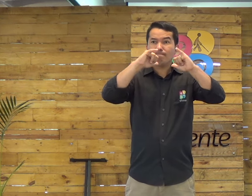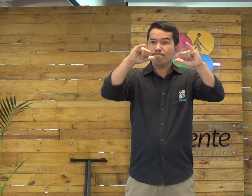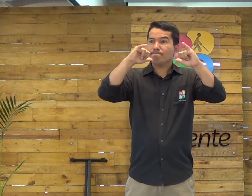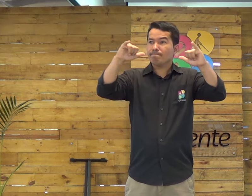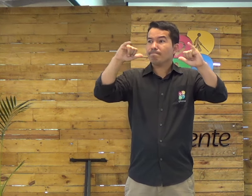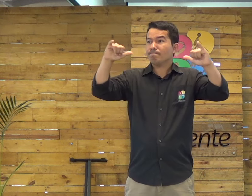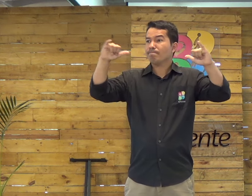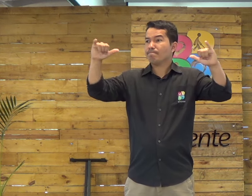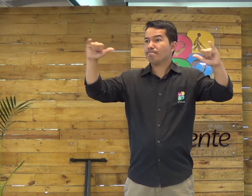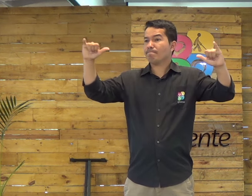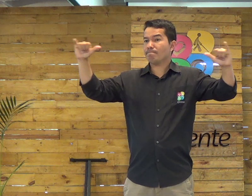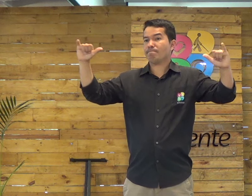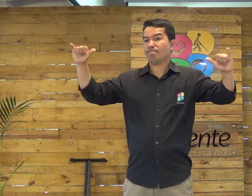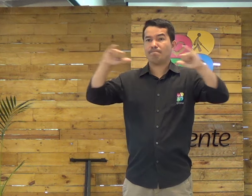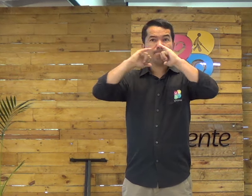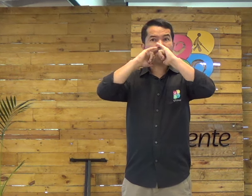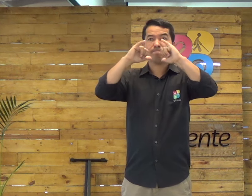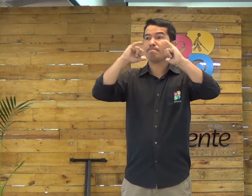precisamos anunciar,